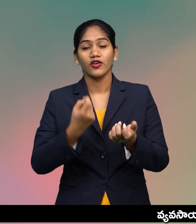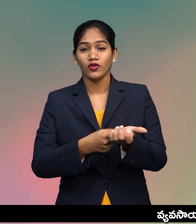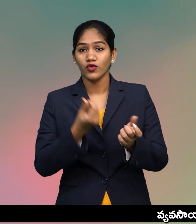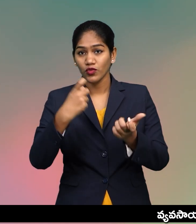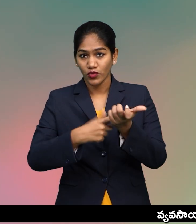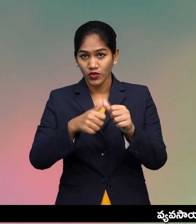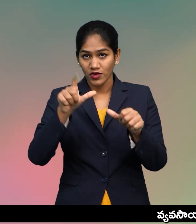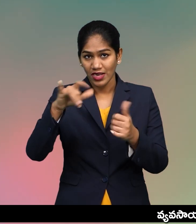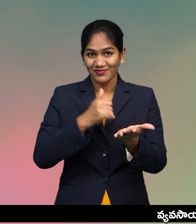ప్రాంతాల్లో